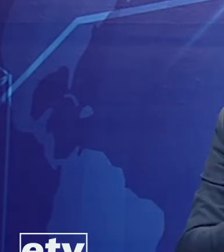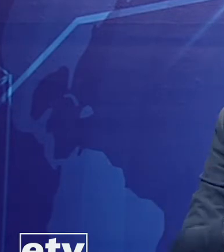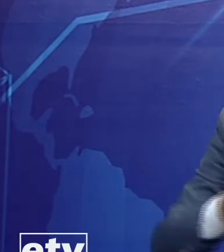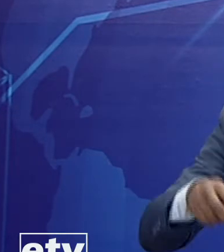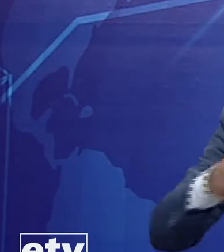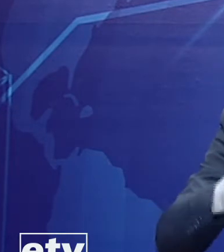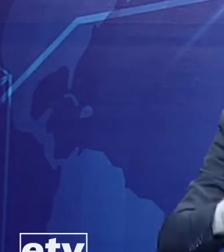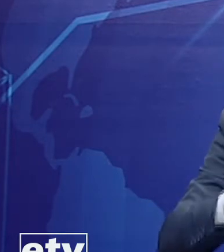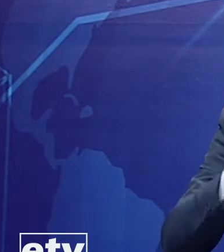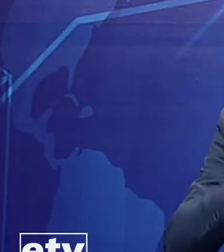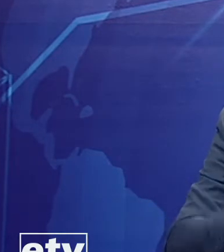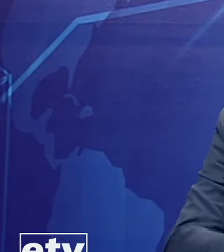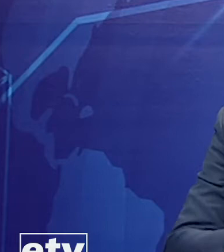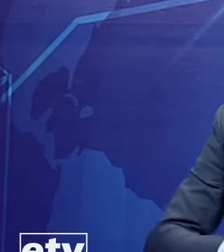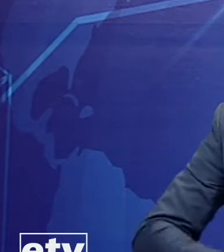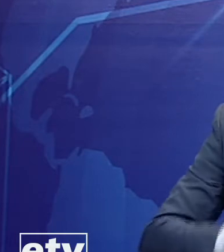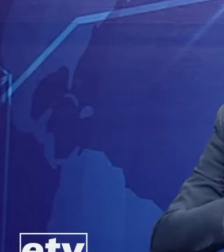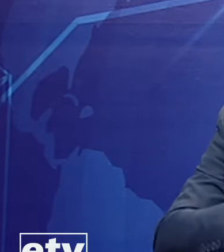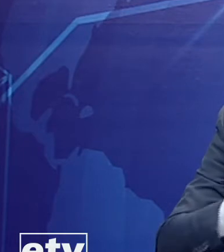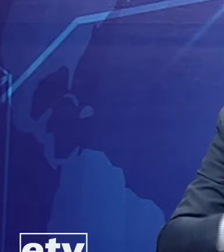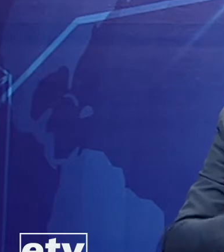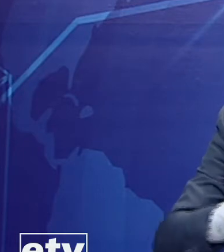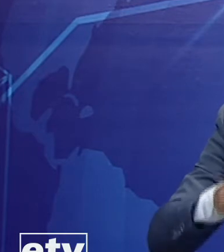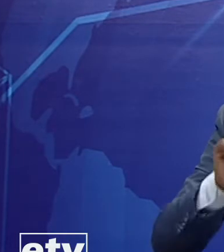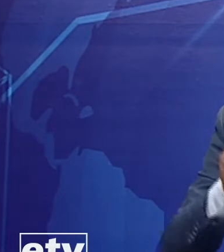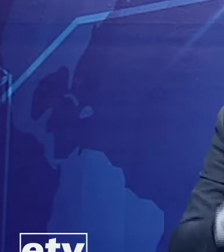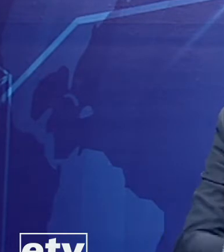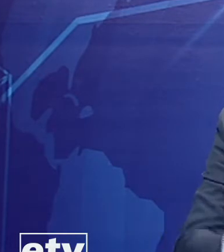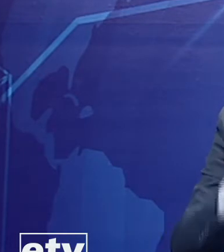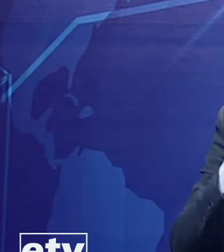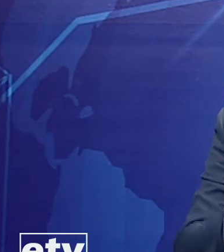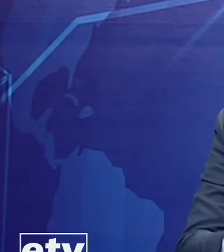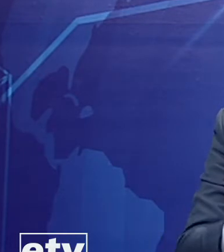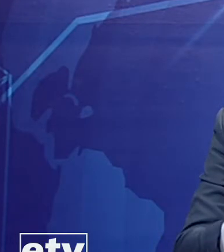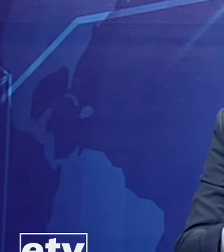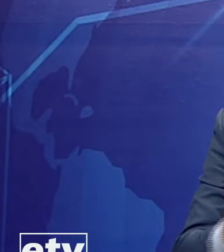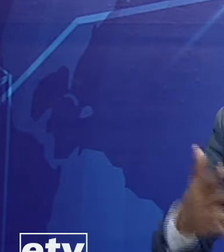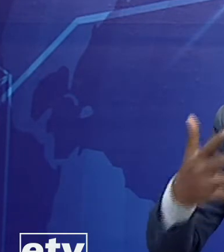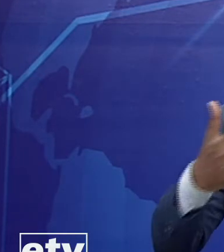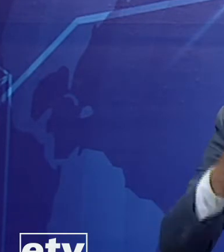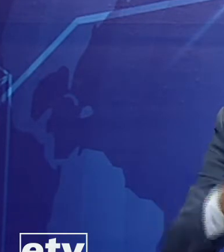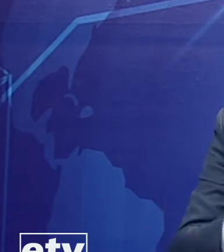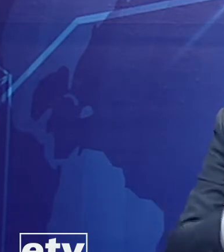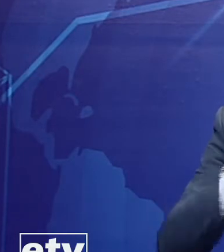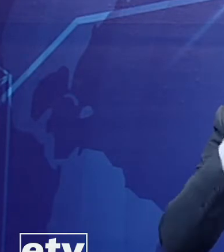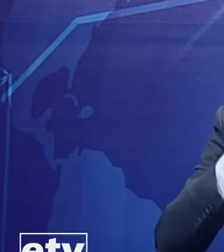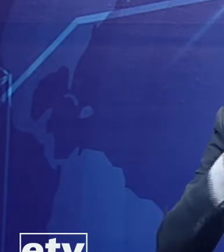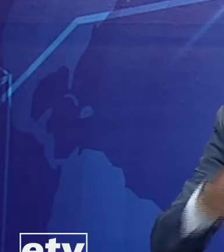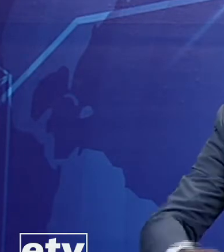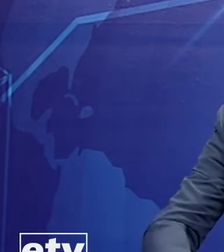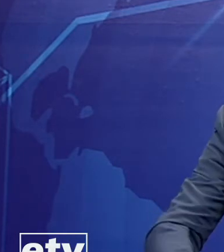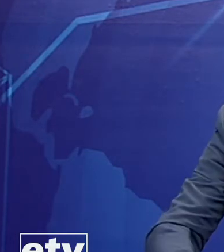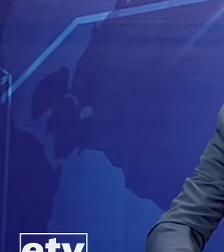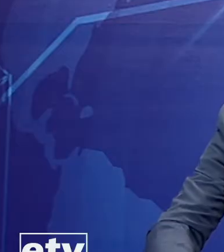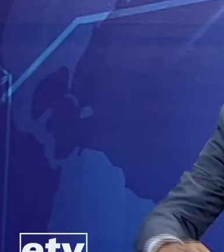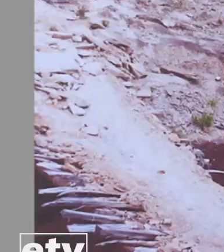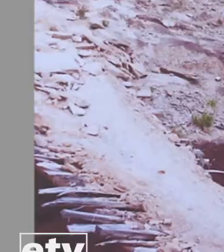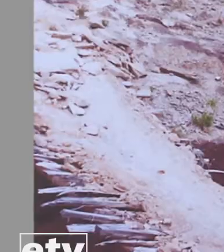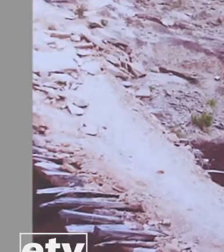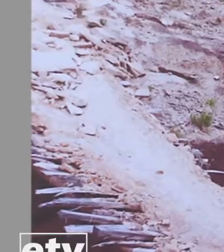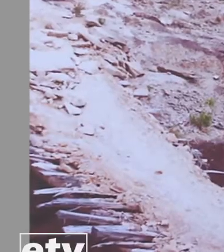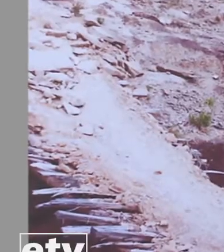በ408 የገደል ወረዳዎች በዝቅተኛ የኑሮ ደረጃ ላይ የሚገኝ ማህበረሰቦችን ያቅፋል ተብሏል።